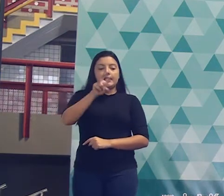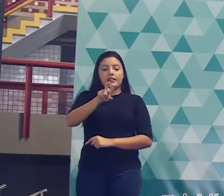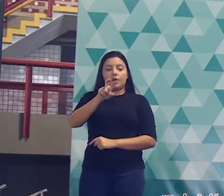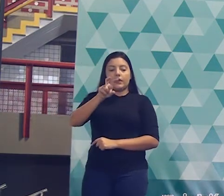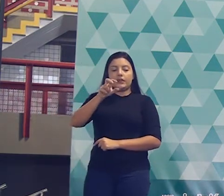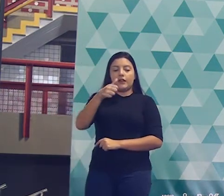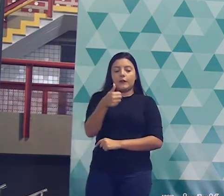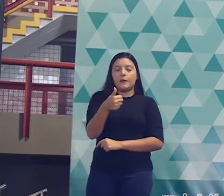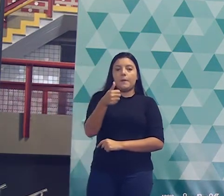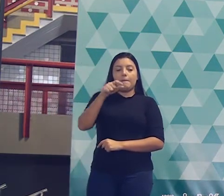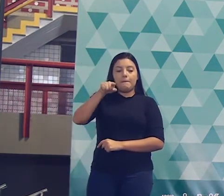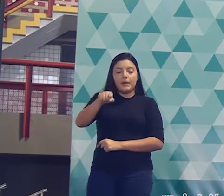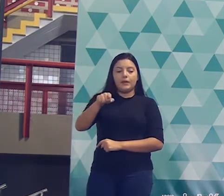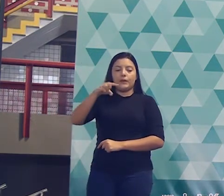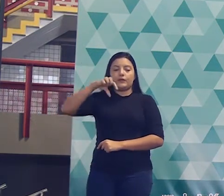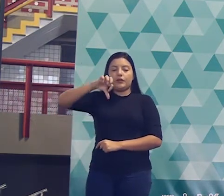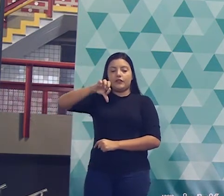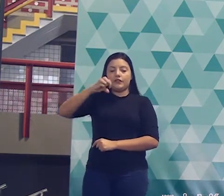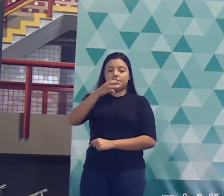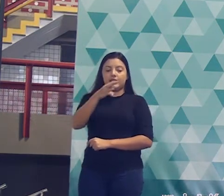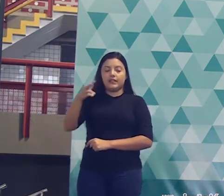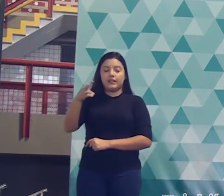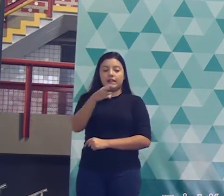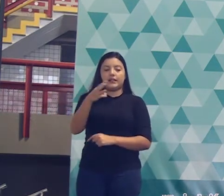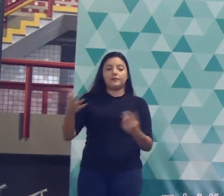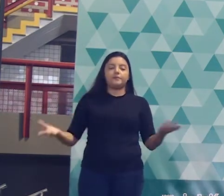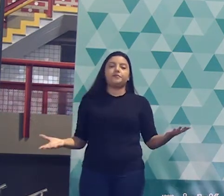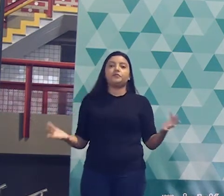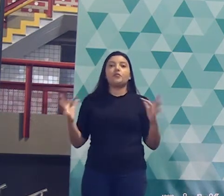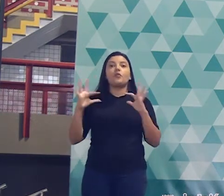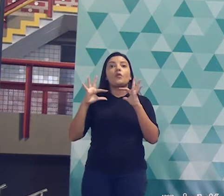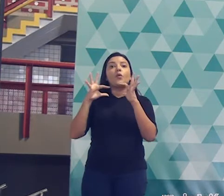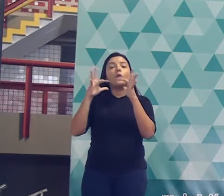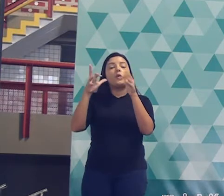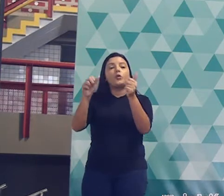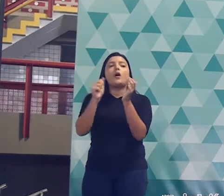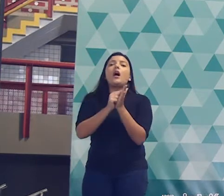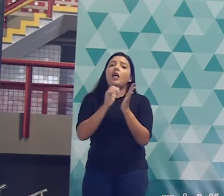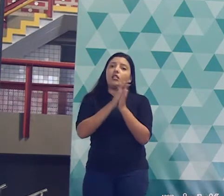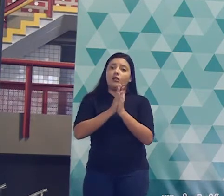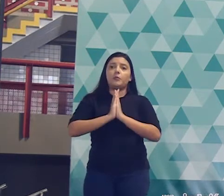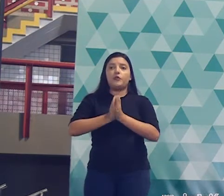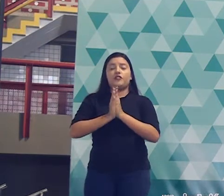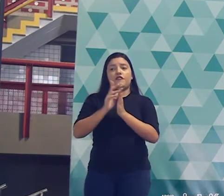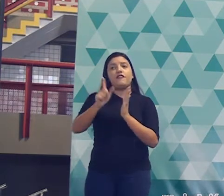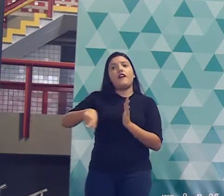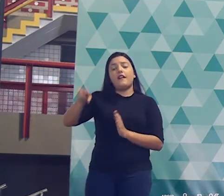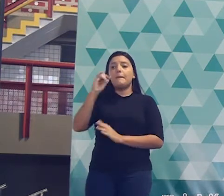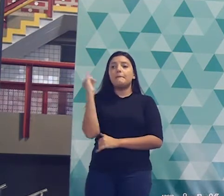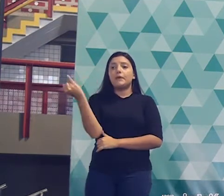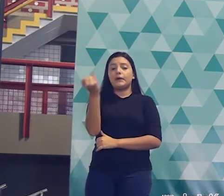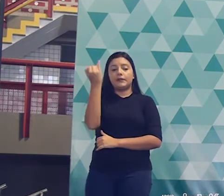51.933. Vai marcando essas informações. Por favor, de novo. Todo mundo anota essa informação, ó.